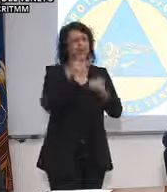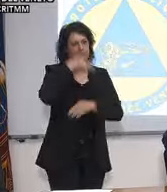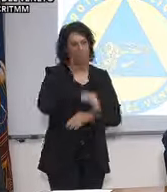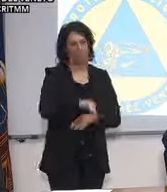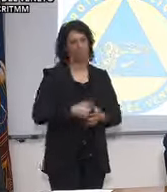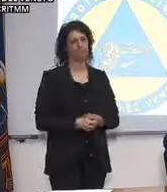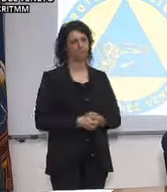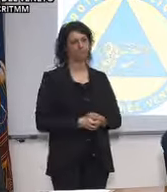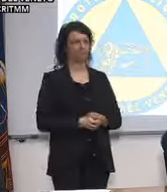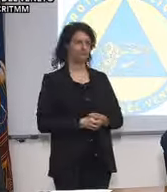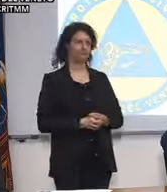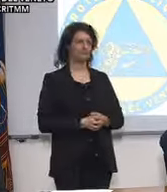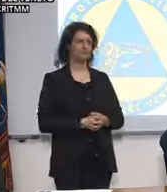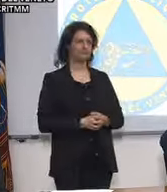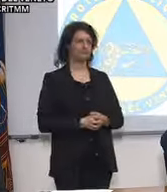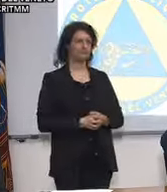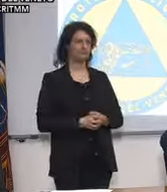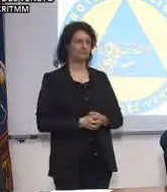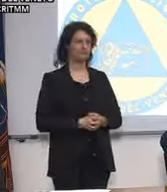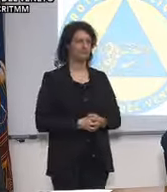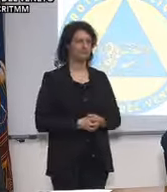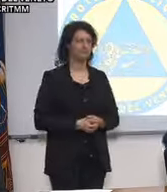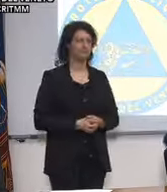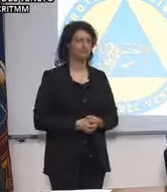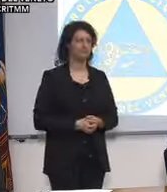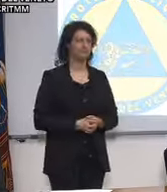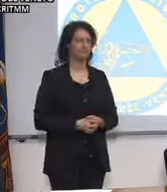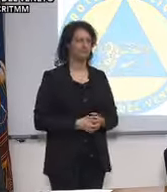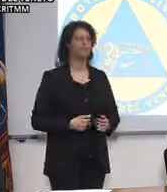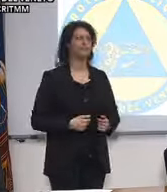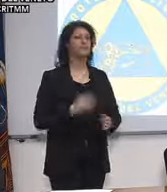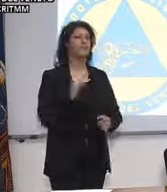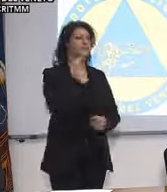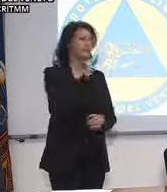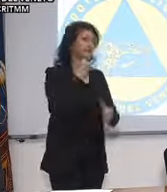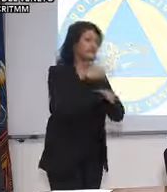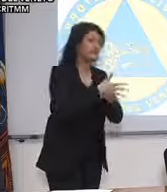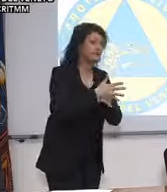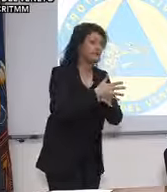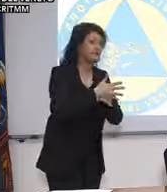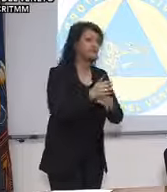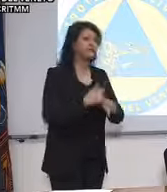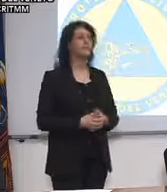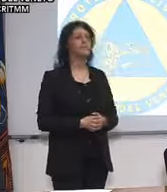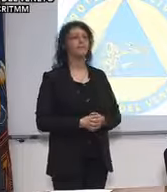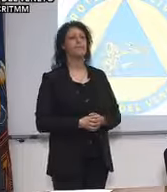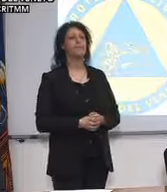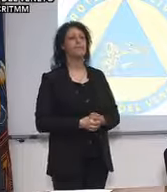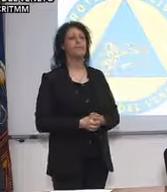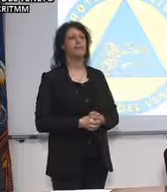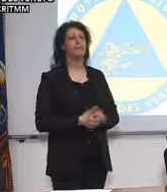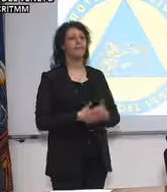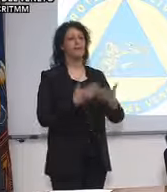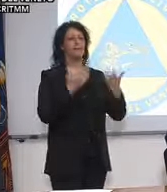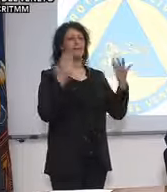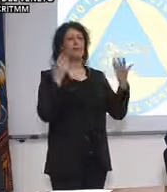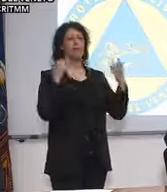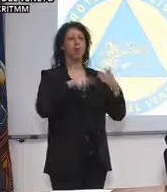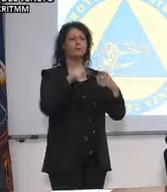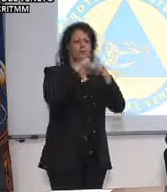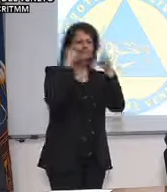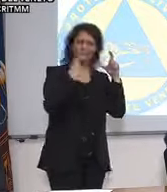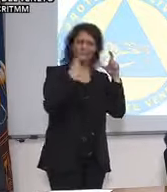Presidente, vi lascio la parola alla Frecchie. Un po' per una leggera domanda. No, oggi esaminiamo la mascherina